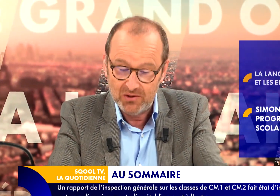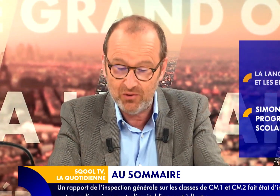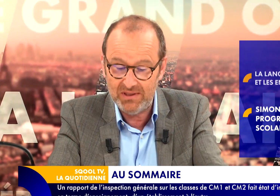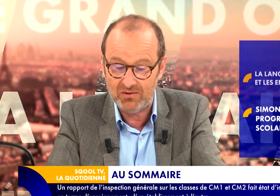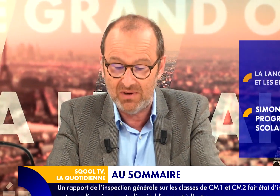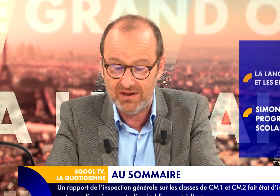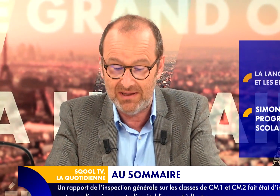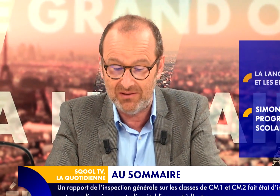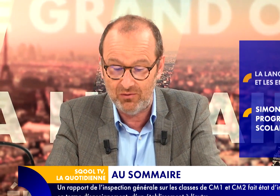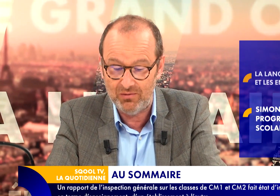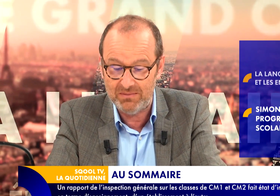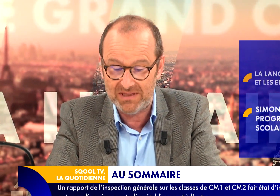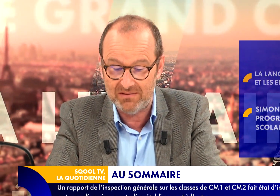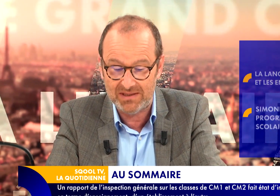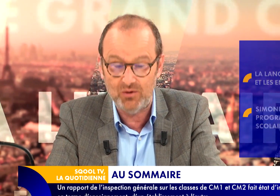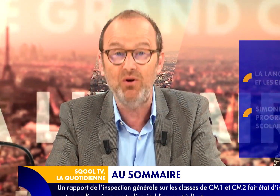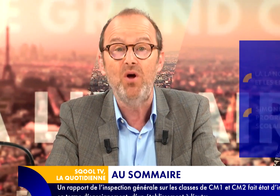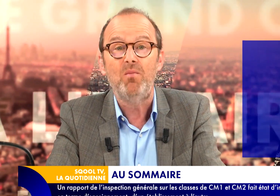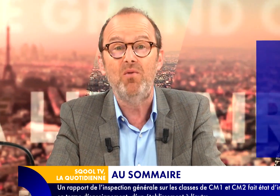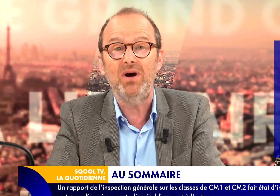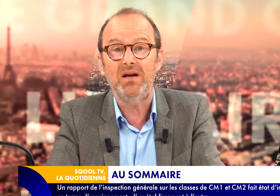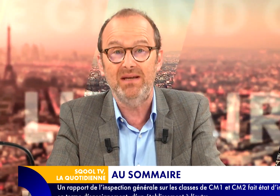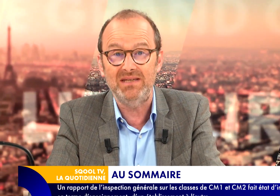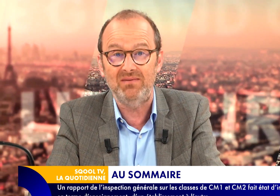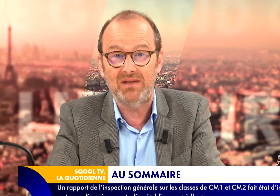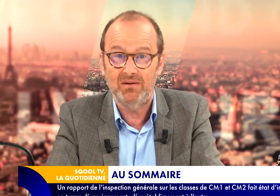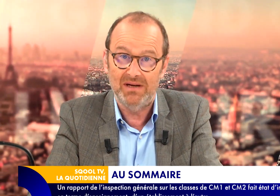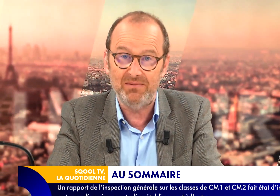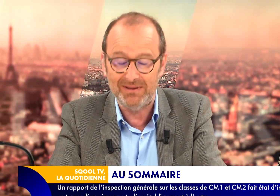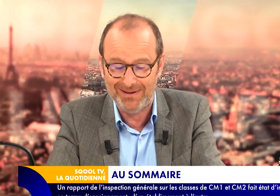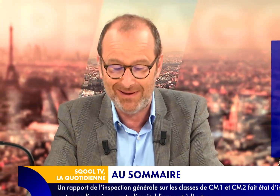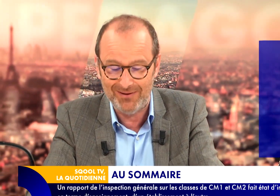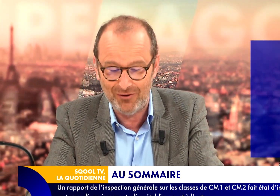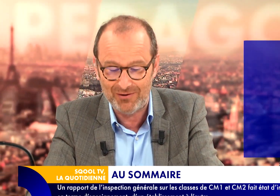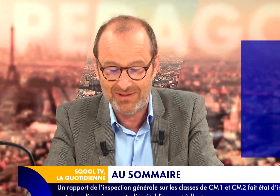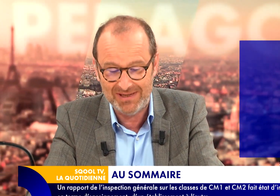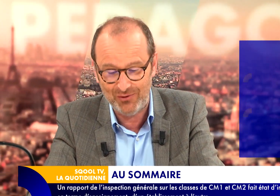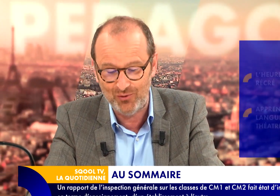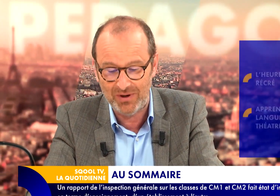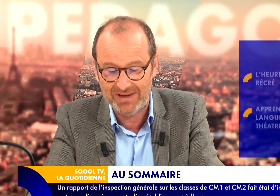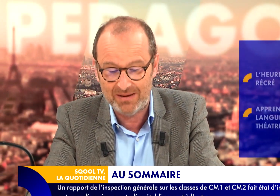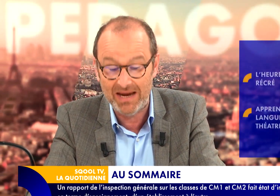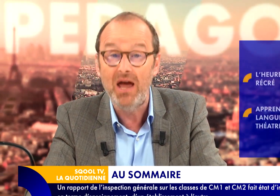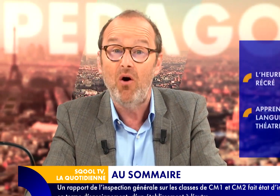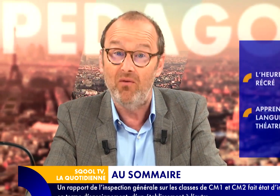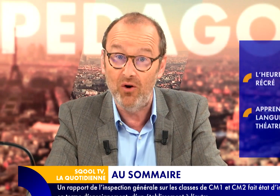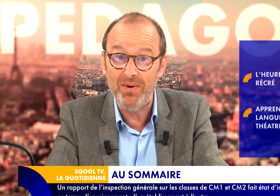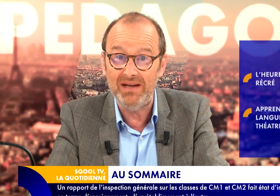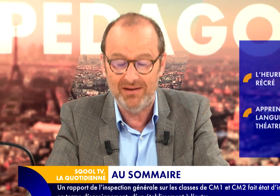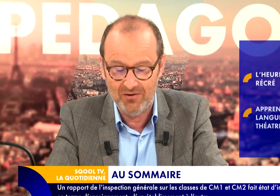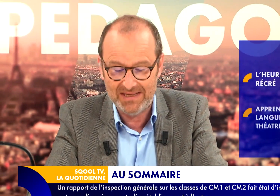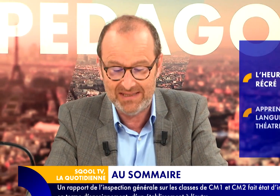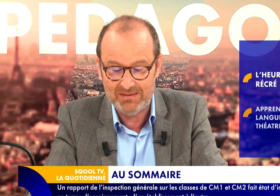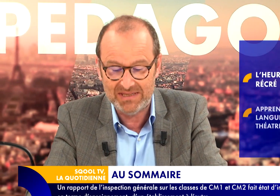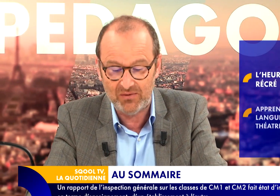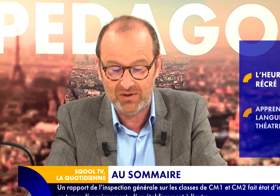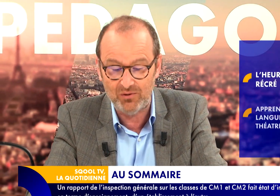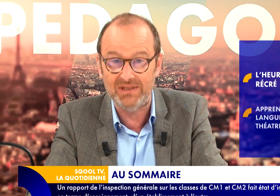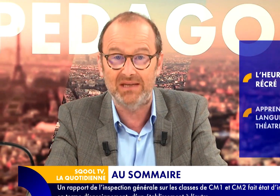ceux d'histoire et ceux d'EMC, enseignement moral et civique. La petite récré de la quotidienne, toujours avec Amal. On va reparler langue des signes, mais cette fois sur